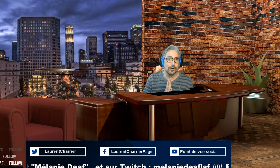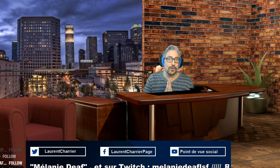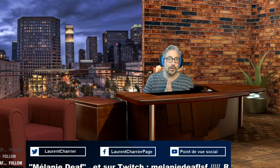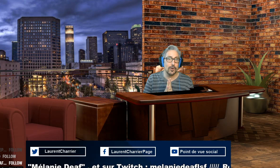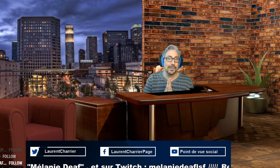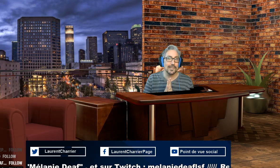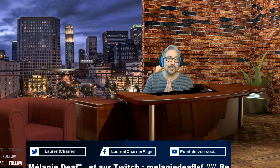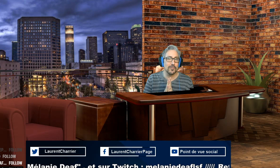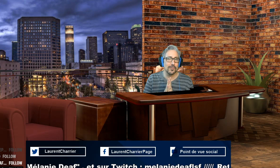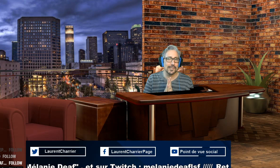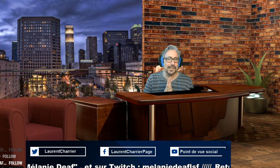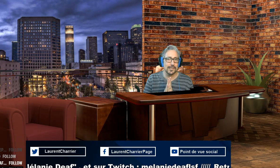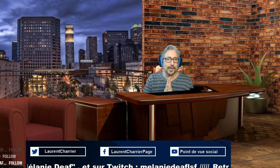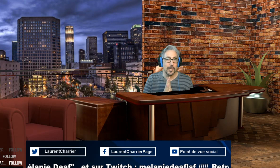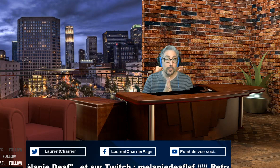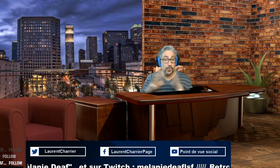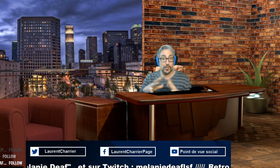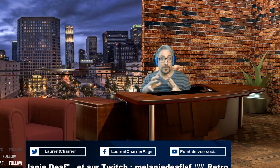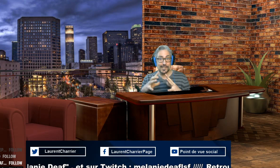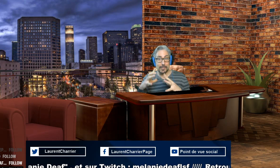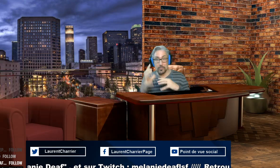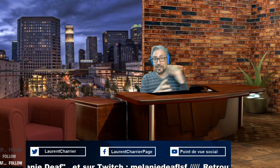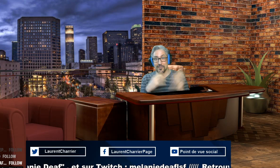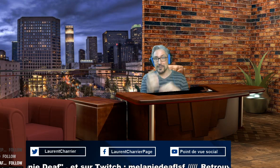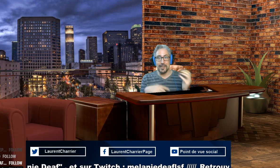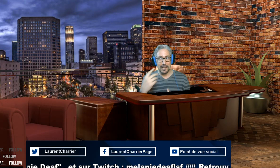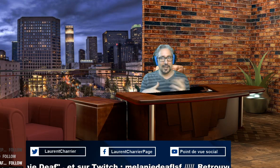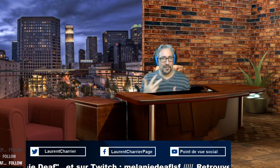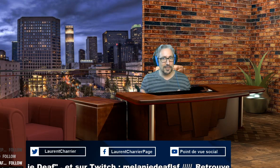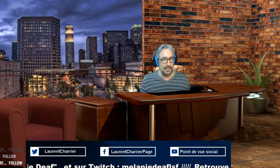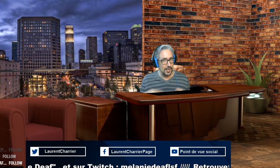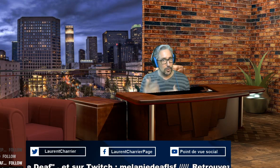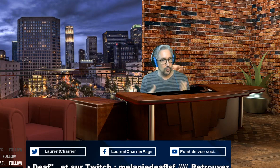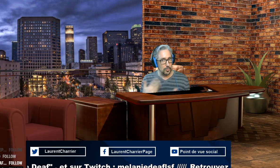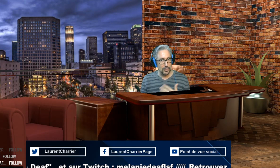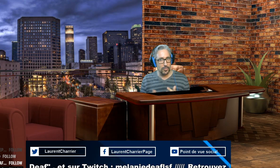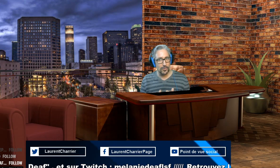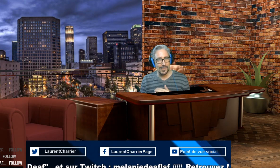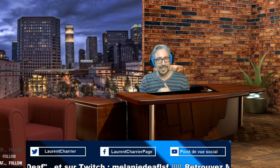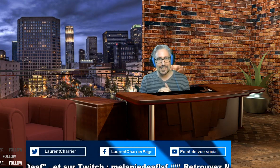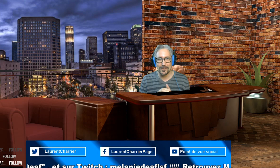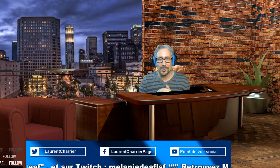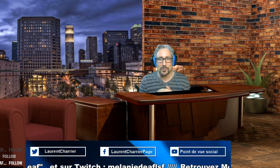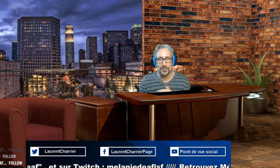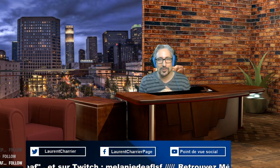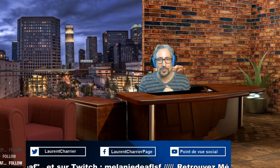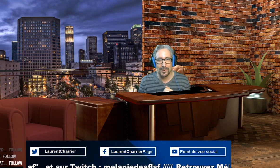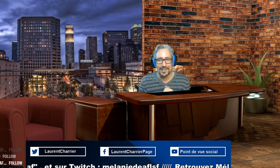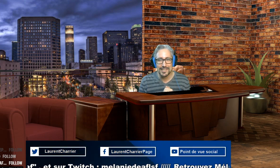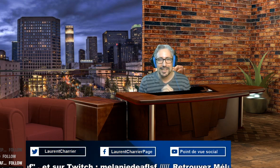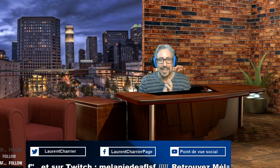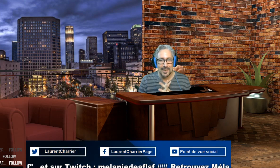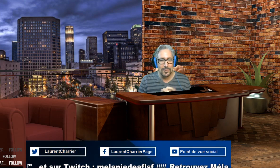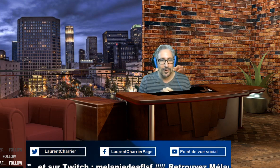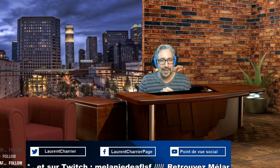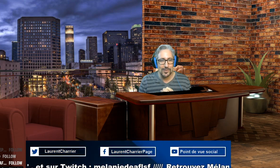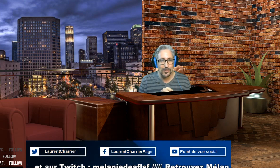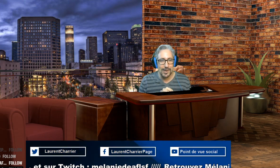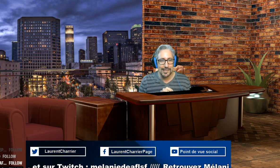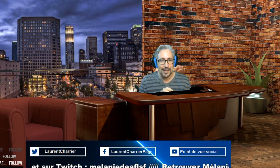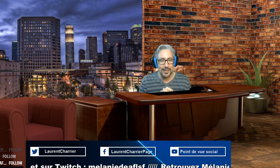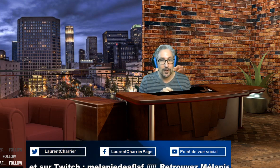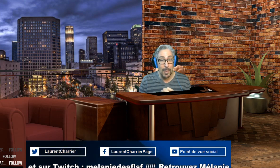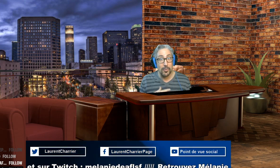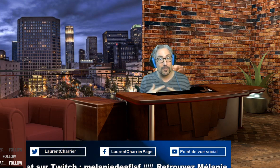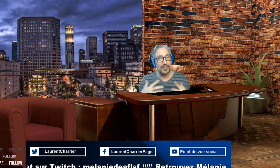soir, langue des signes française. Pour changer, c'est pas moi qui vais réviser et me tromper dans beaucoup de signes comme je le fais souvent le lundi. Donc là, ce